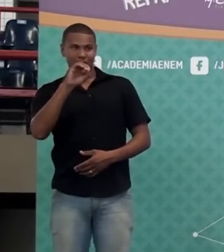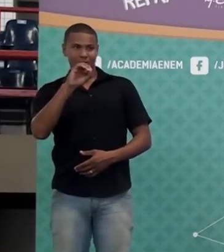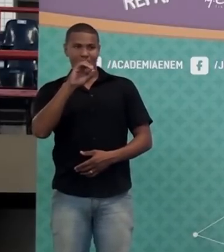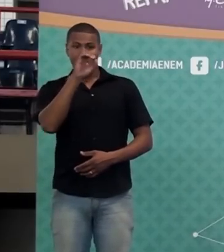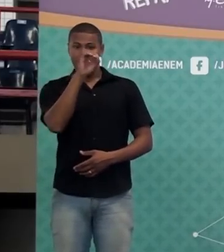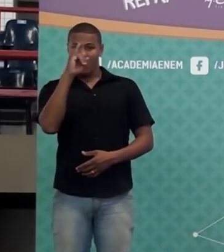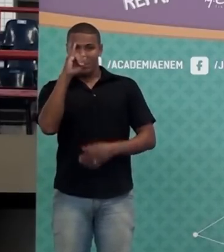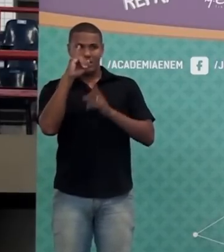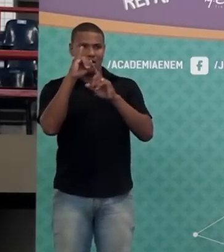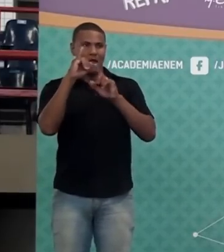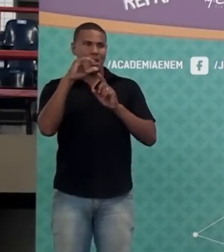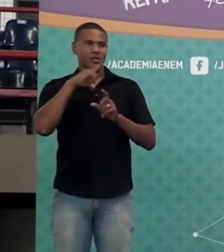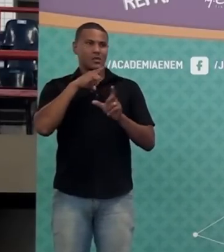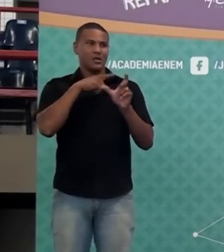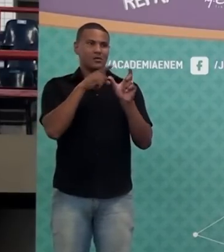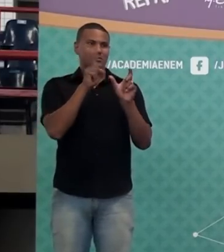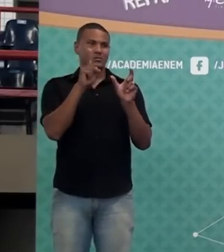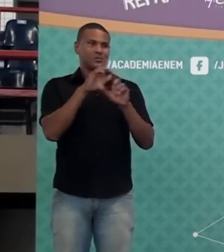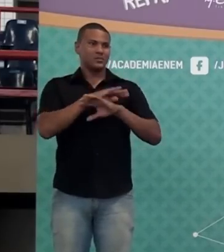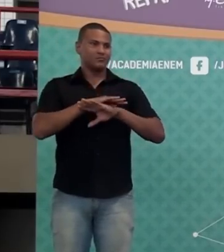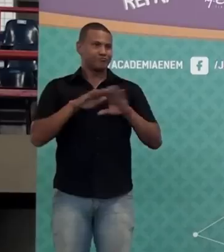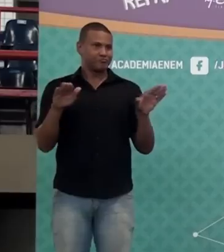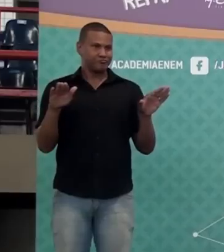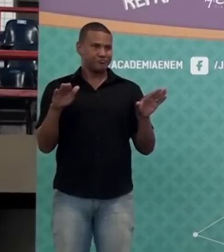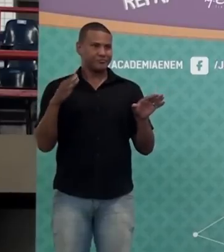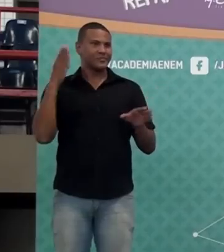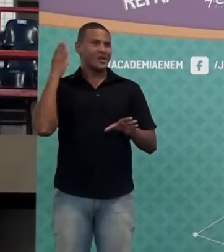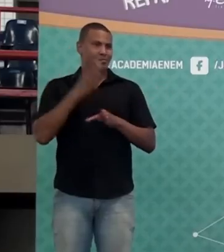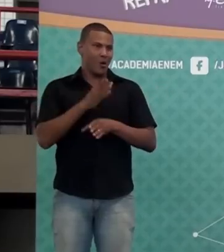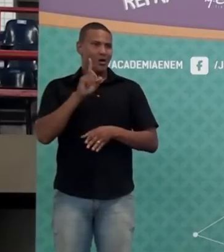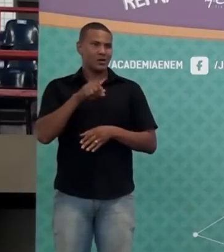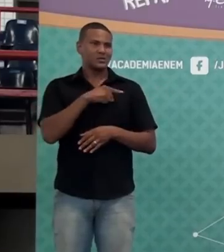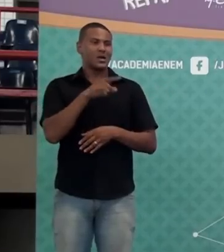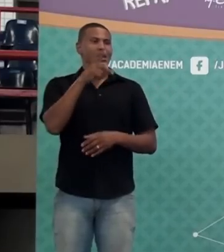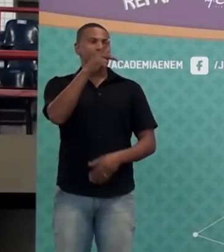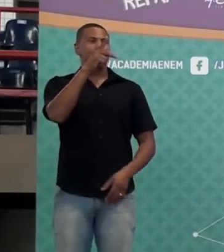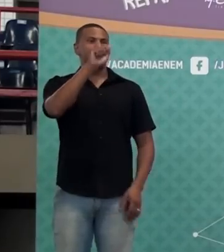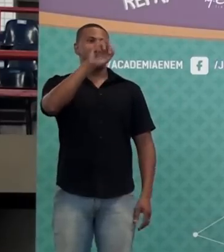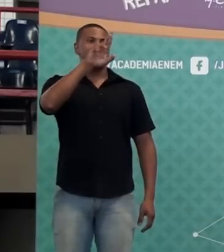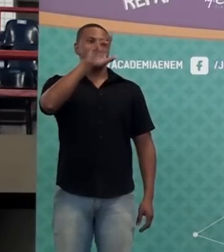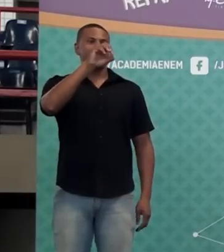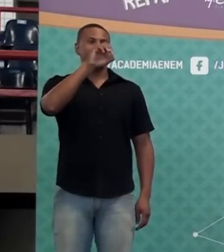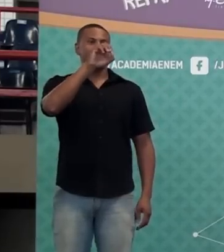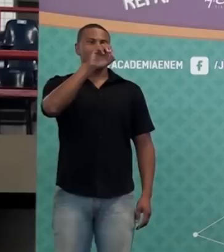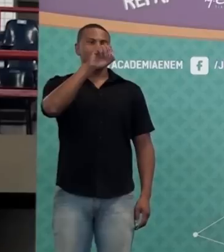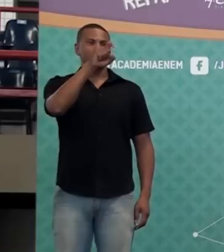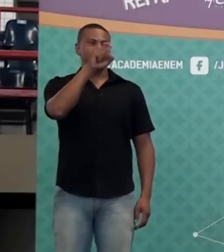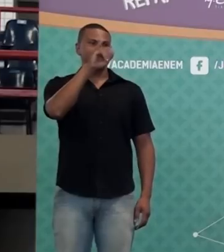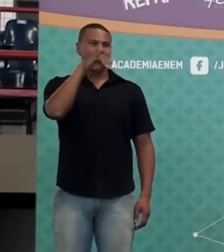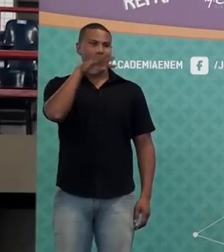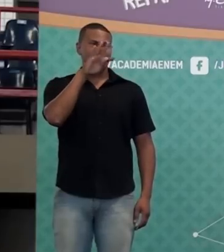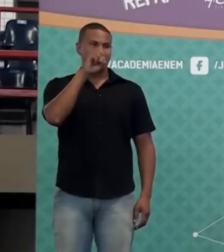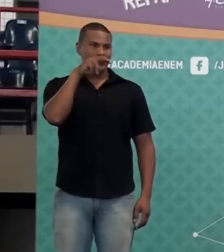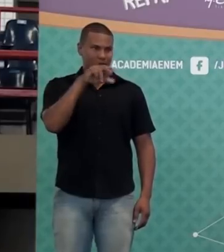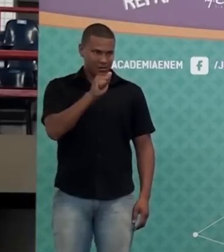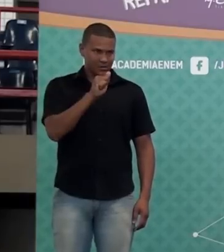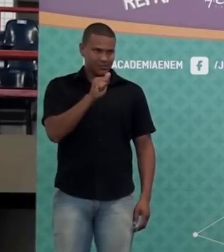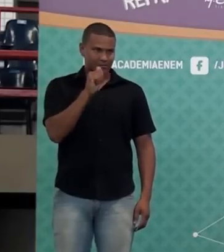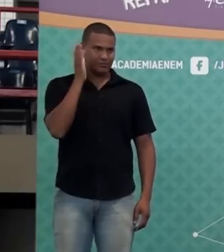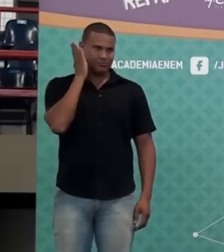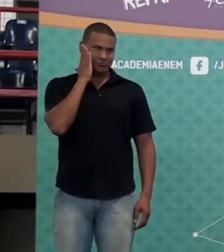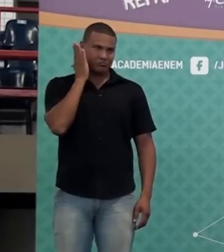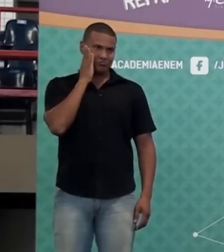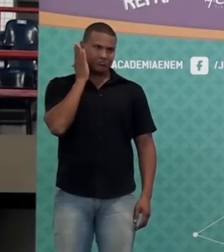heróico. O rói tem o ditongo oi, é paroxítona. E herói é oxítona, por isso que